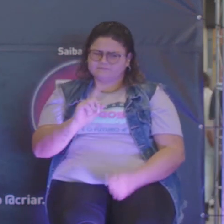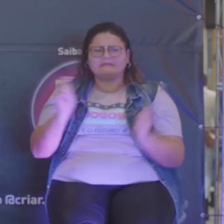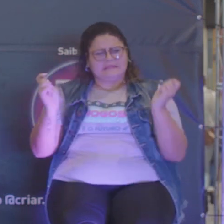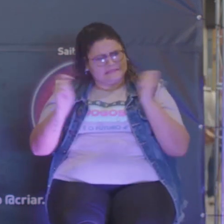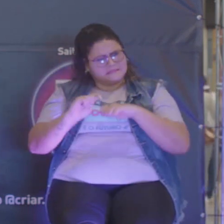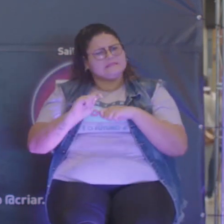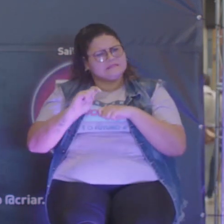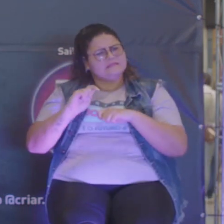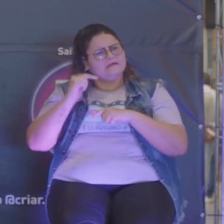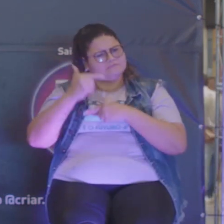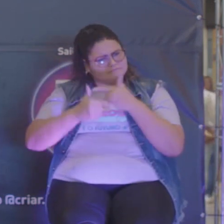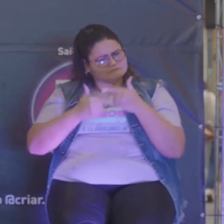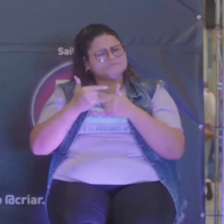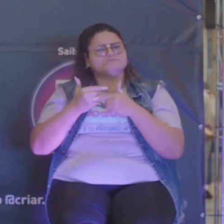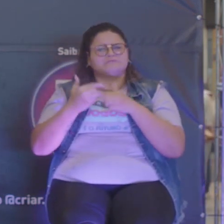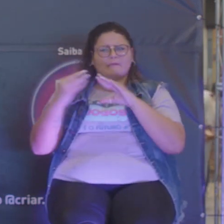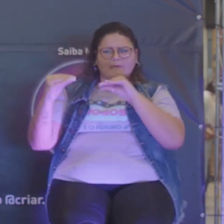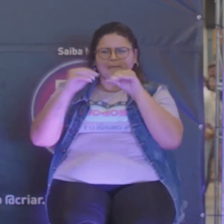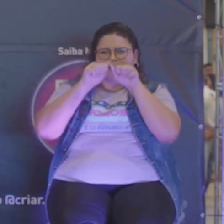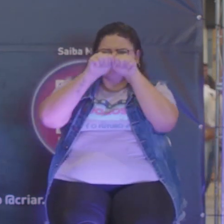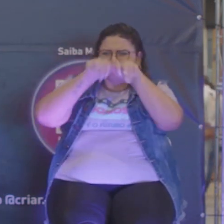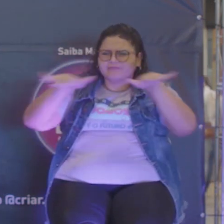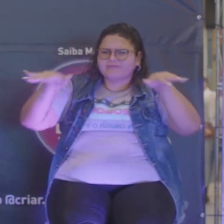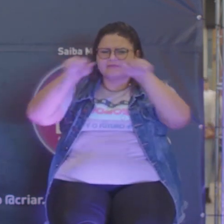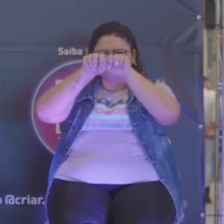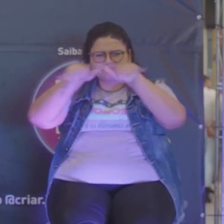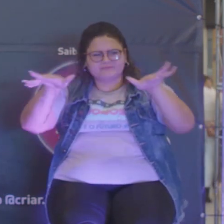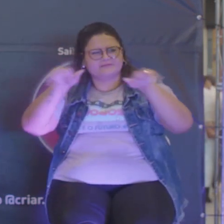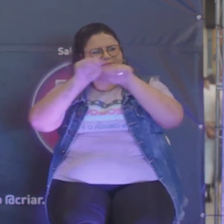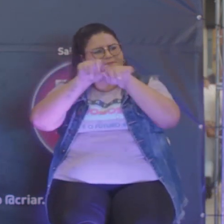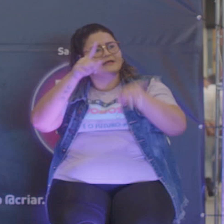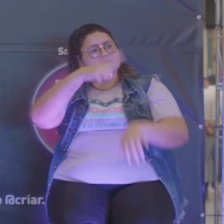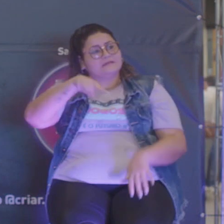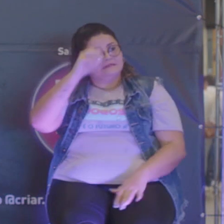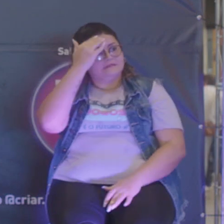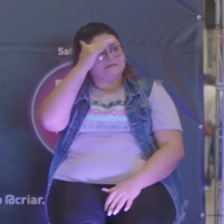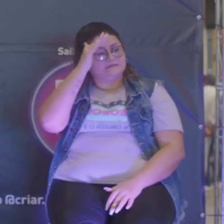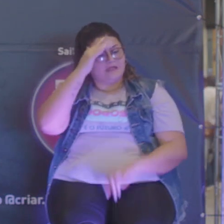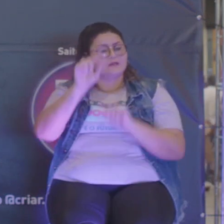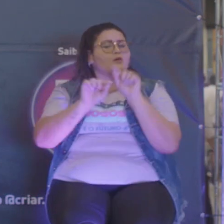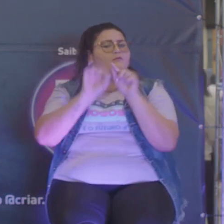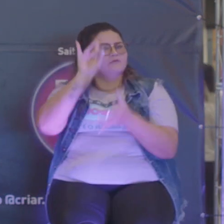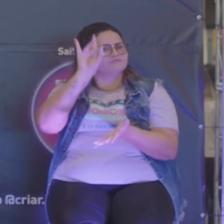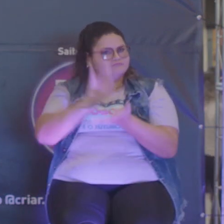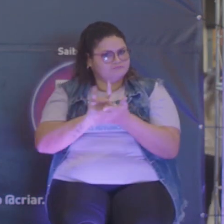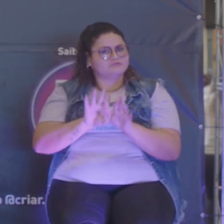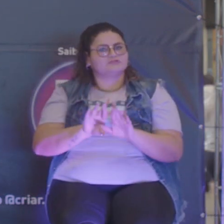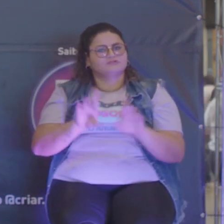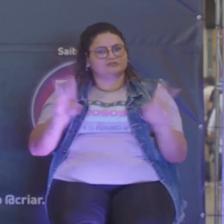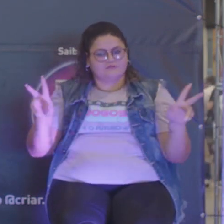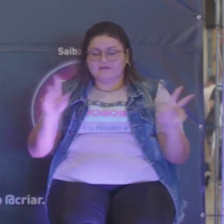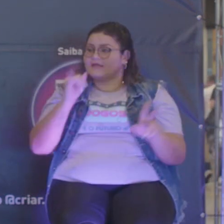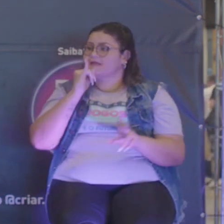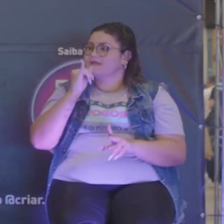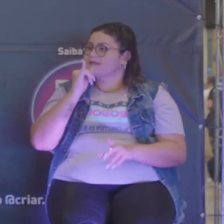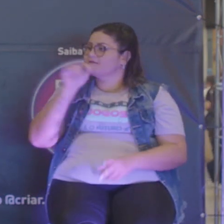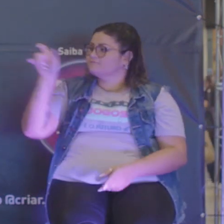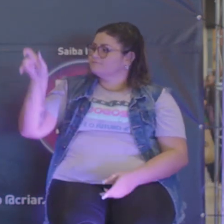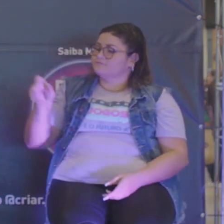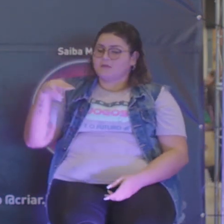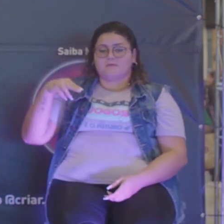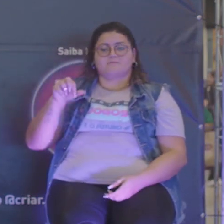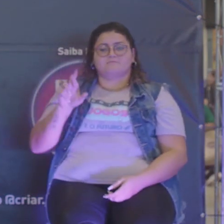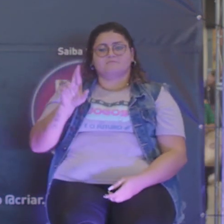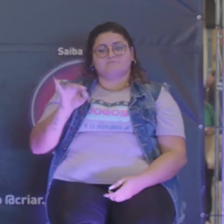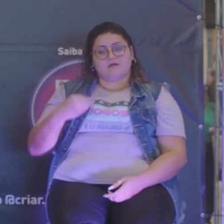mas a gente vai fazendo esse burburinho, que é falar, até que vocês entendam que, de fato, é diferente. A gente traz exemplos. A Mari é um dos exemplos